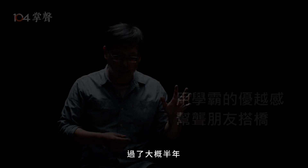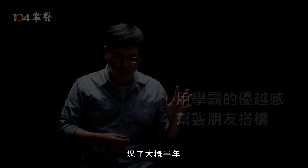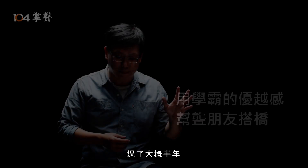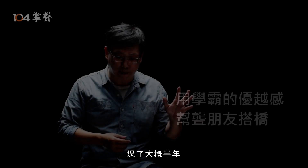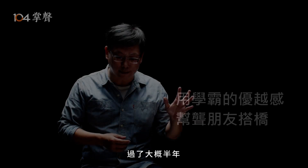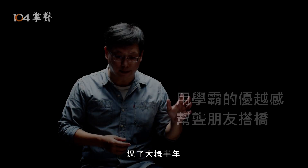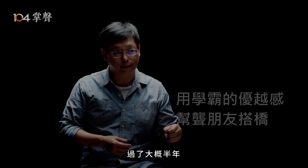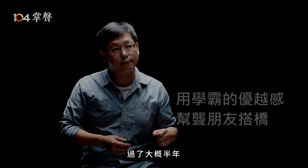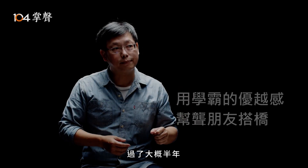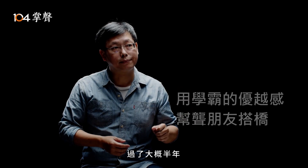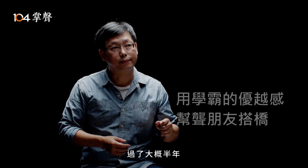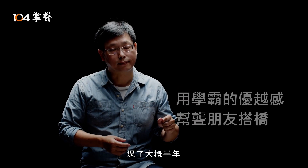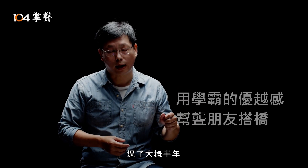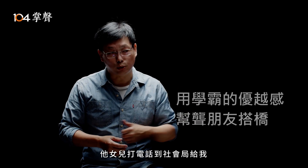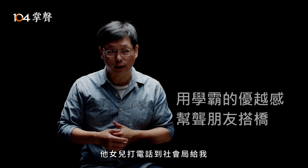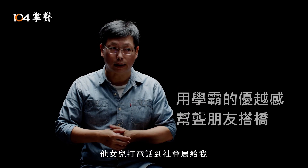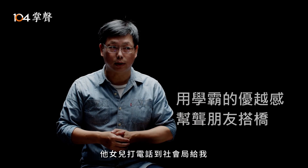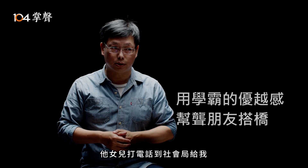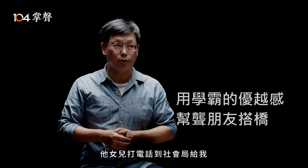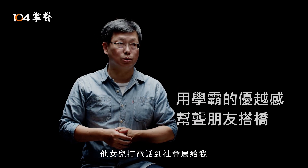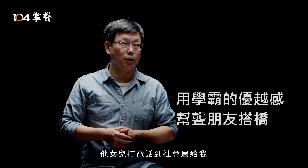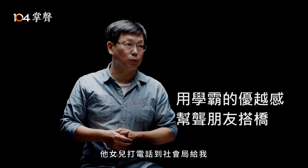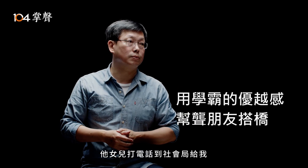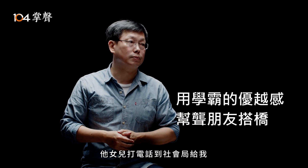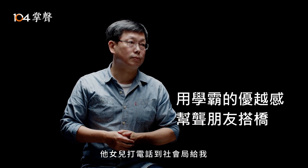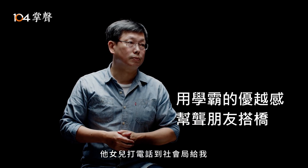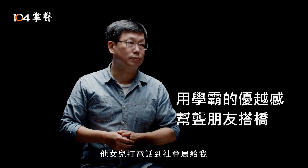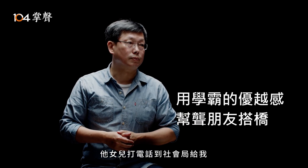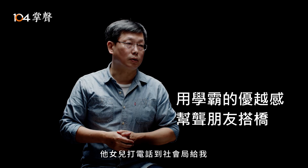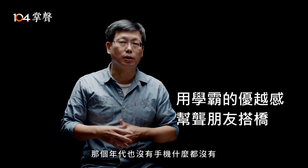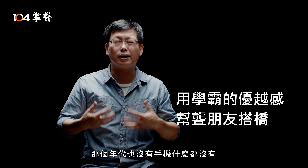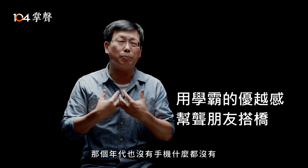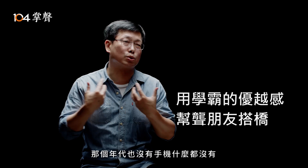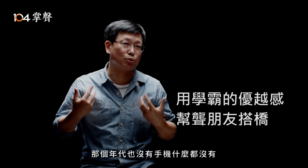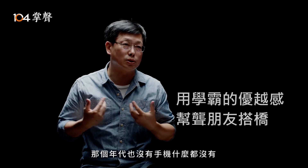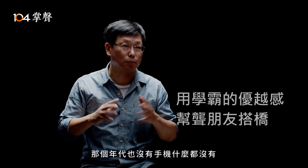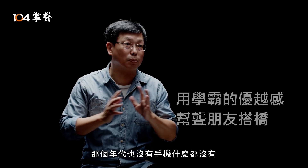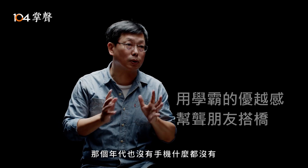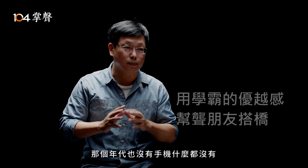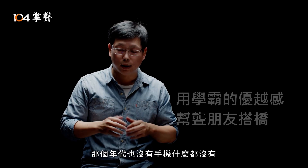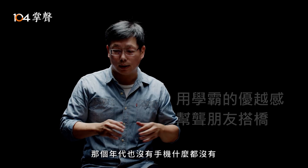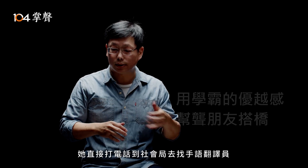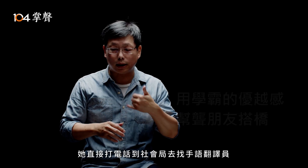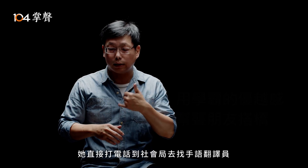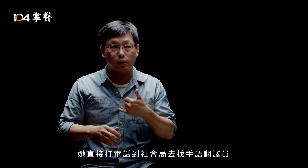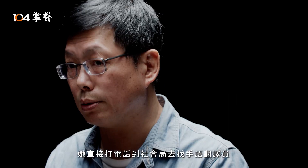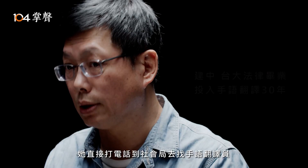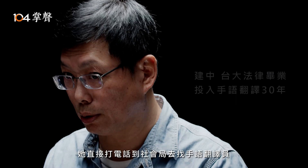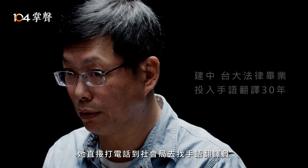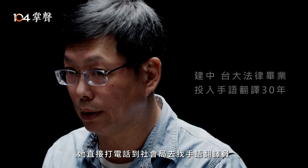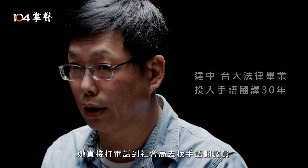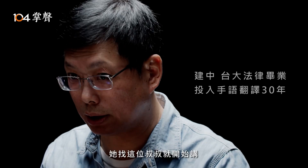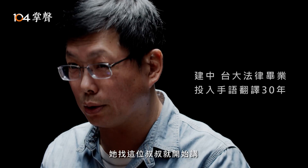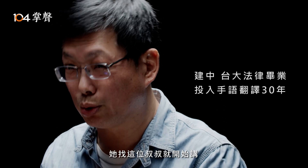过了大概半年，他女儿打电话到社会局给我。哦，那个年代也没有手机，什么都没有，他直接打电话到社会